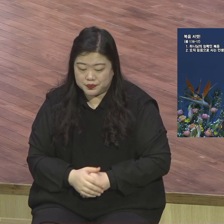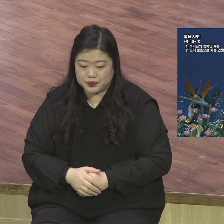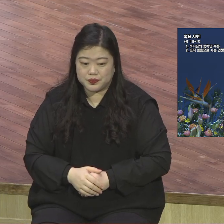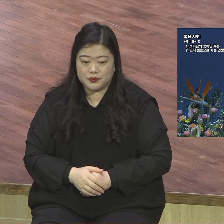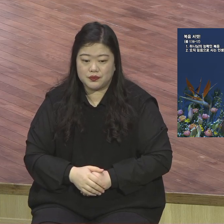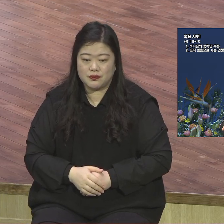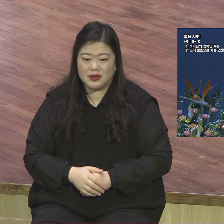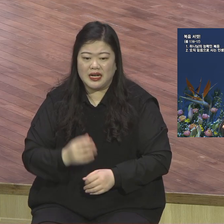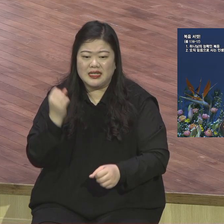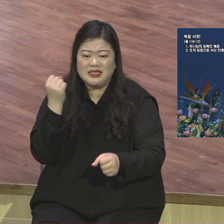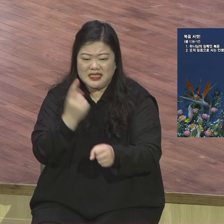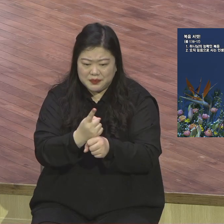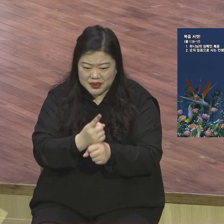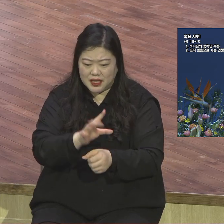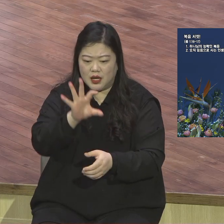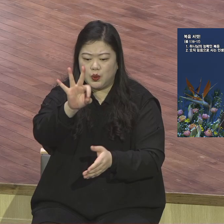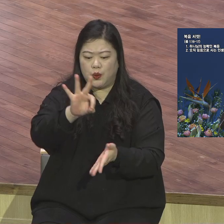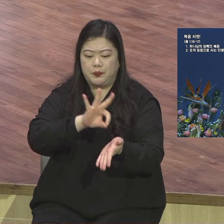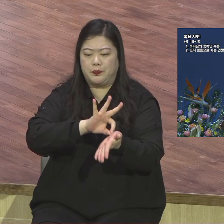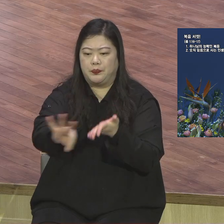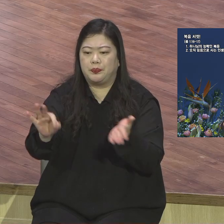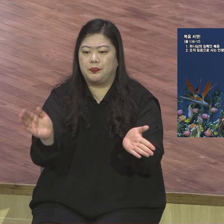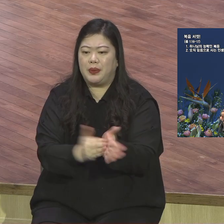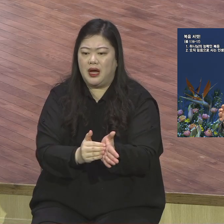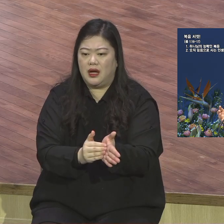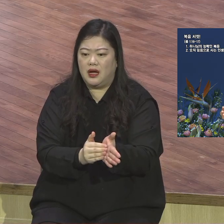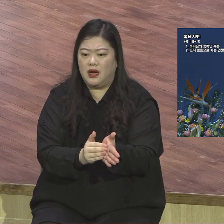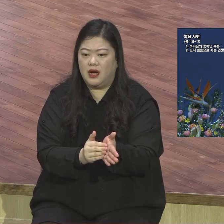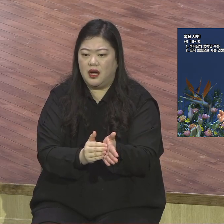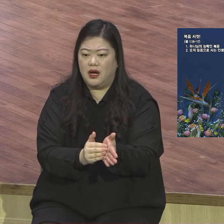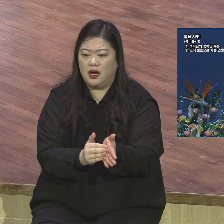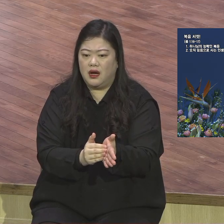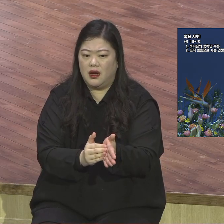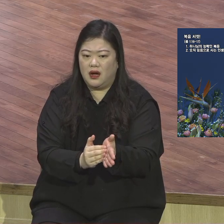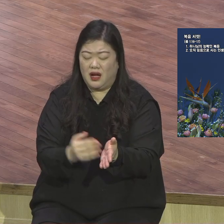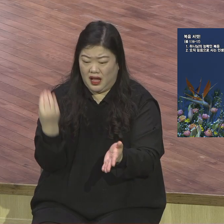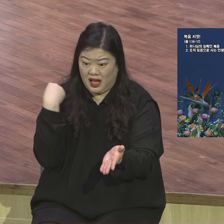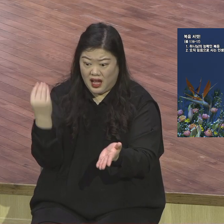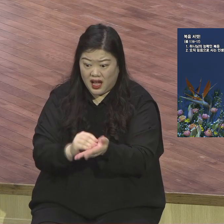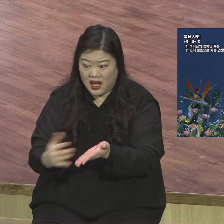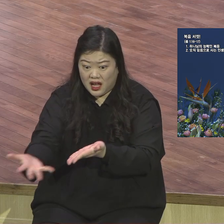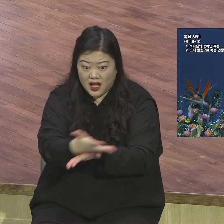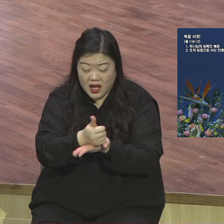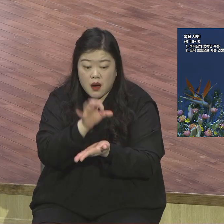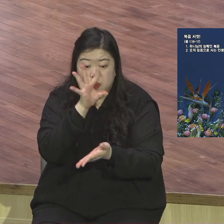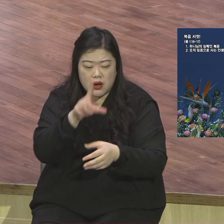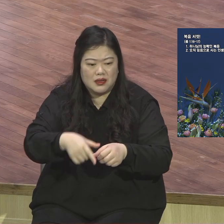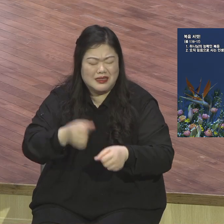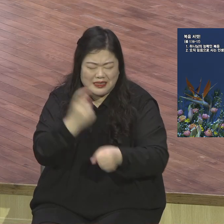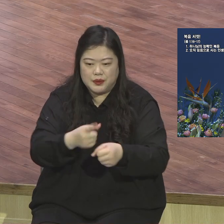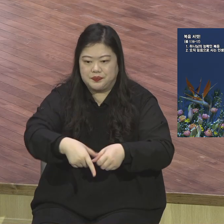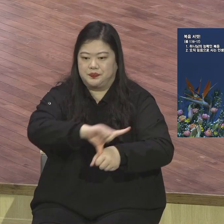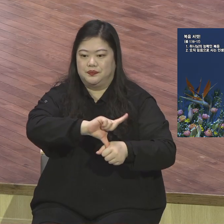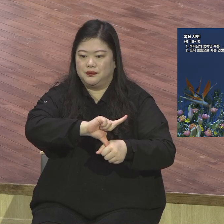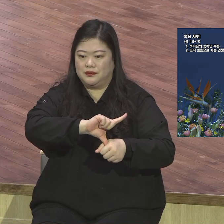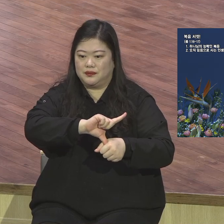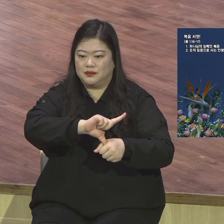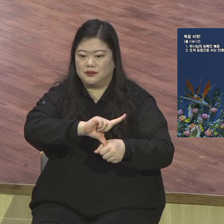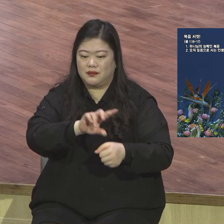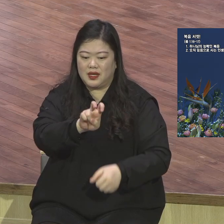땅에 묻혀버린, 이미 발생해서 회수할 수가 없는 그러한 비용을